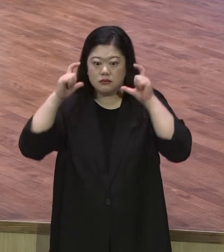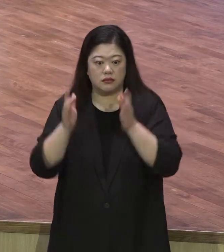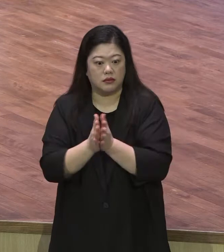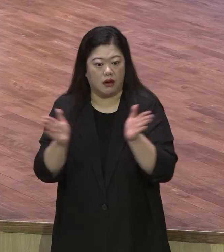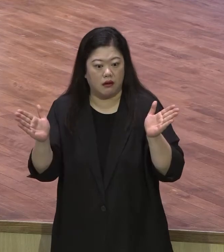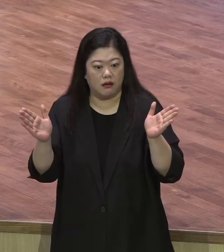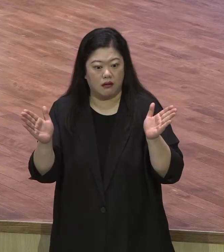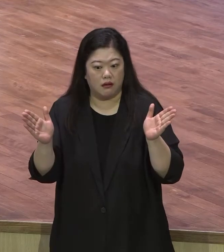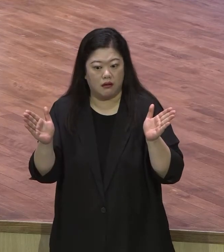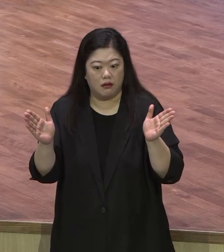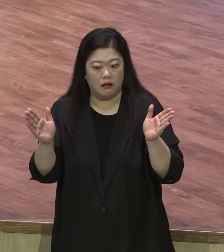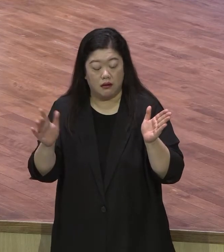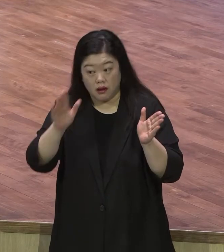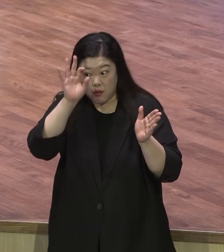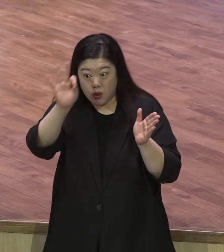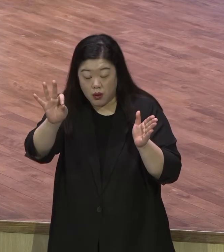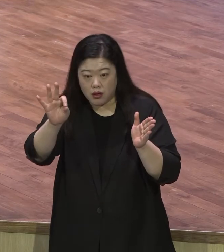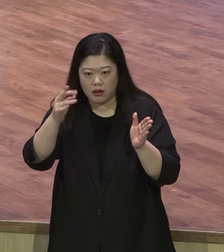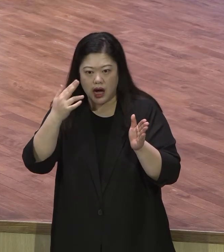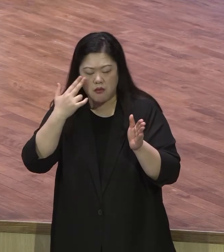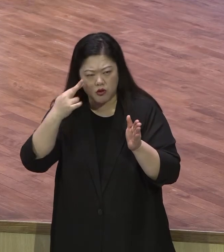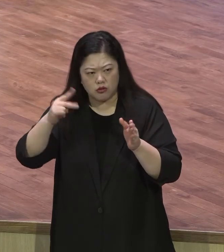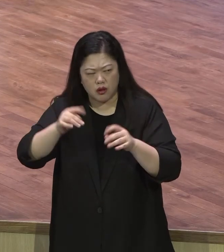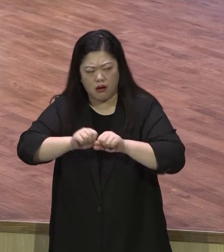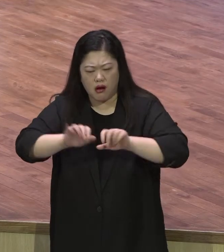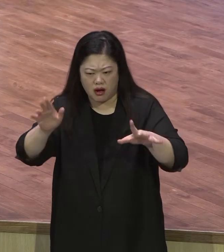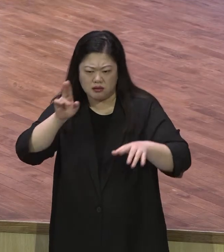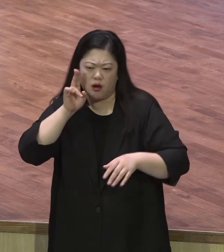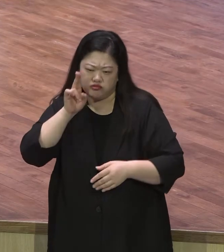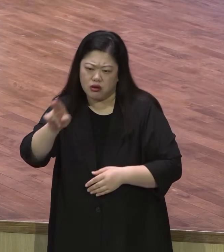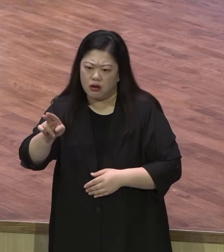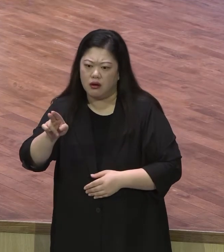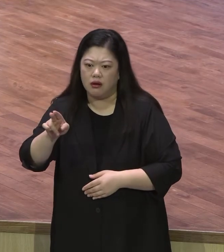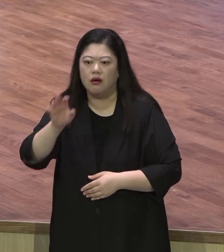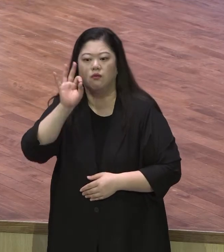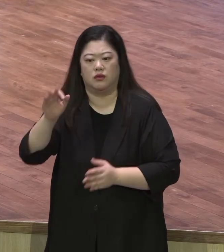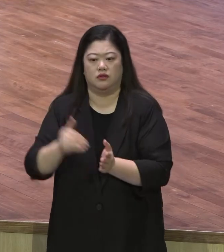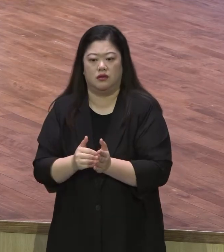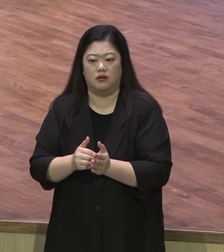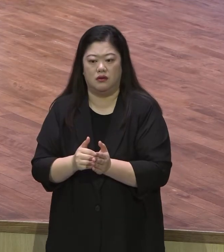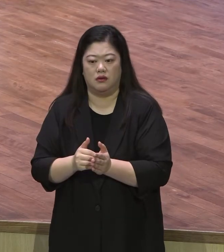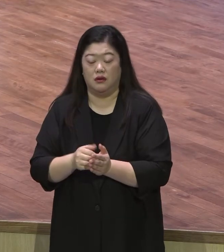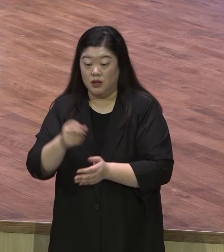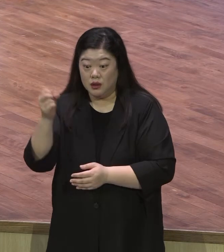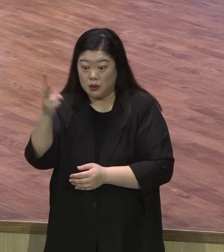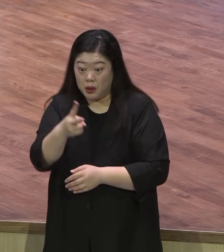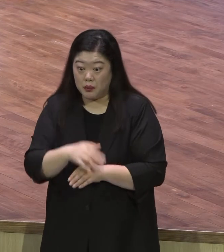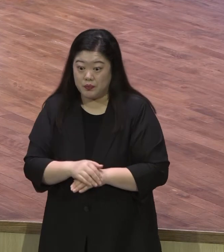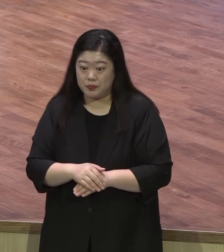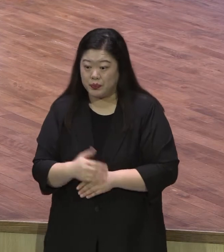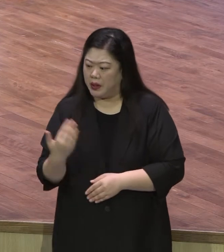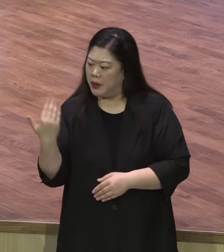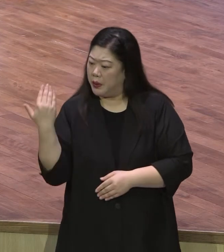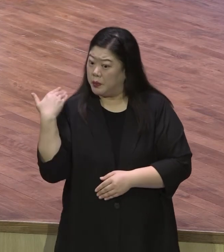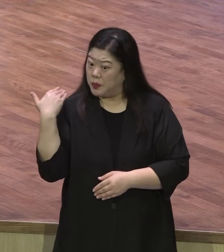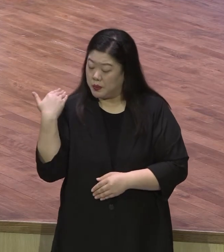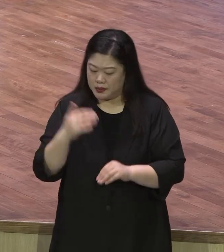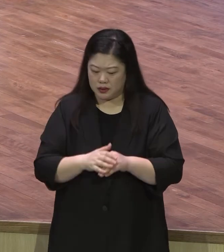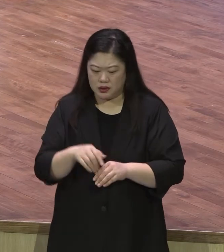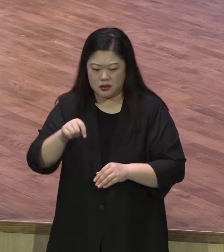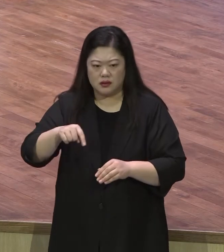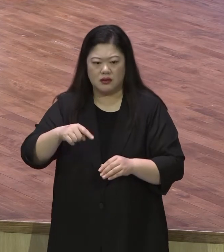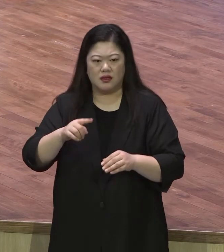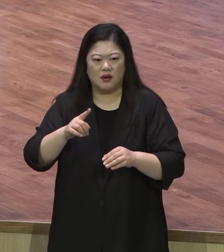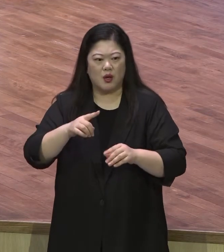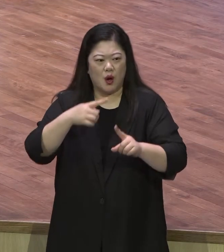않습니다 그런데 잘 보면 이상해요 유독 기독교 기독교를 향한 압박이 이것으로